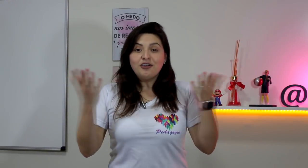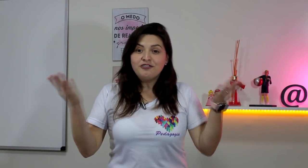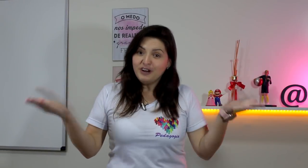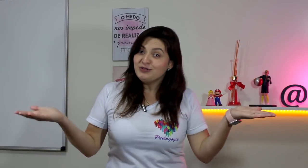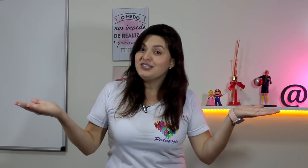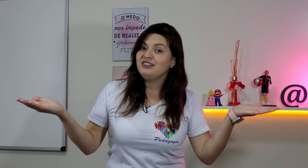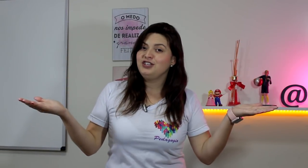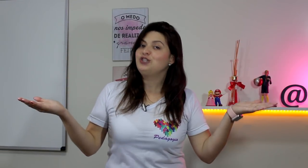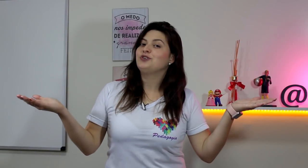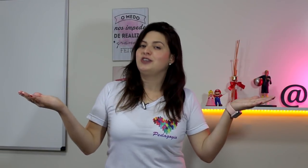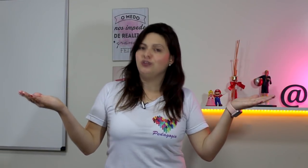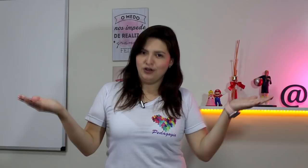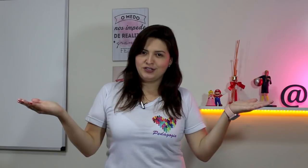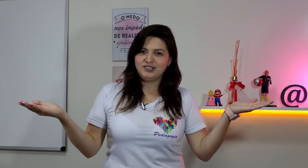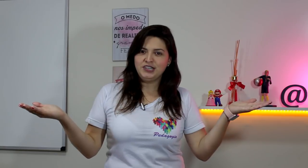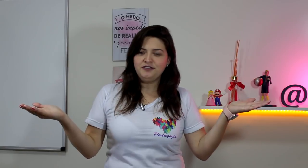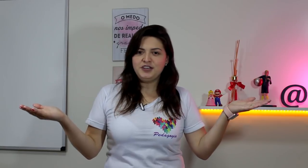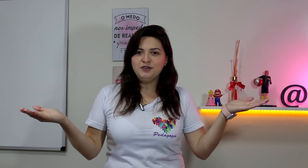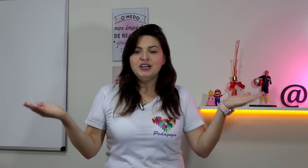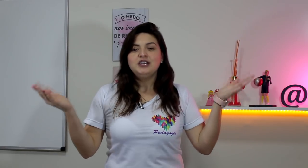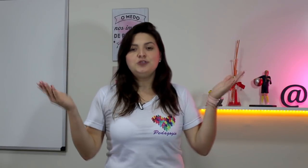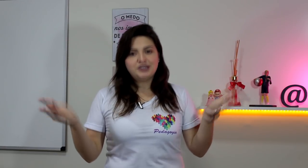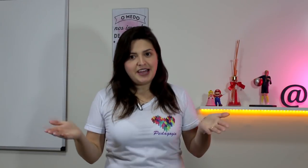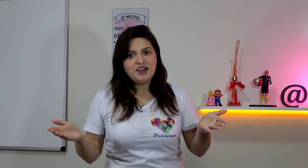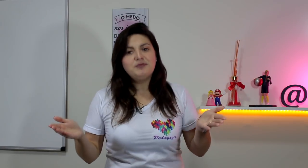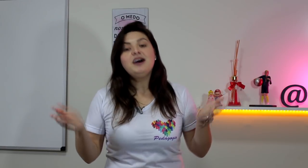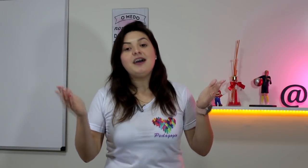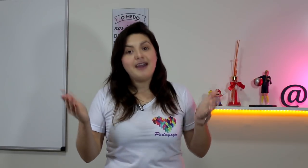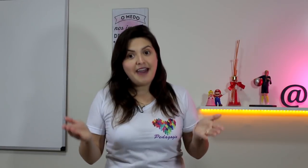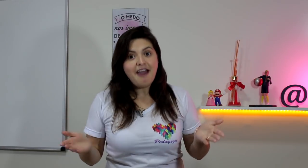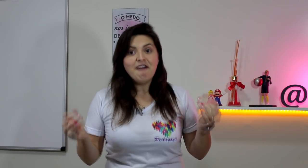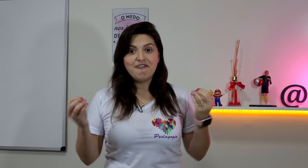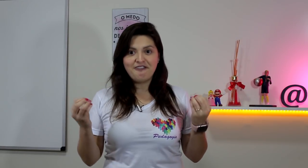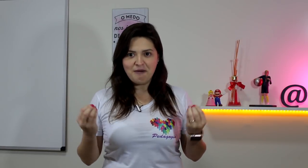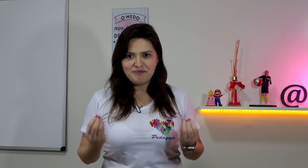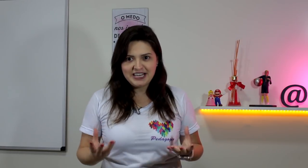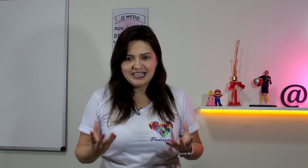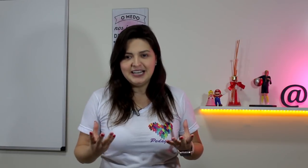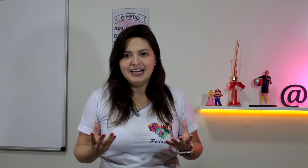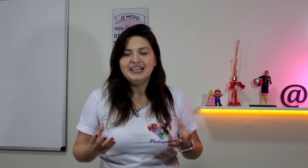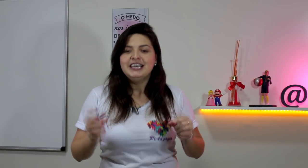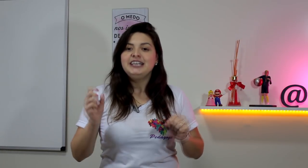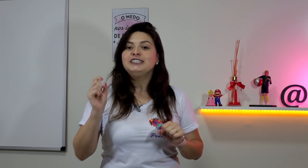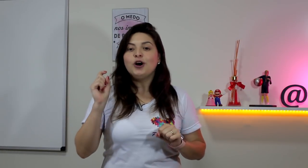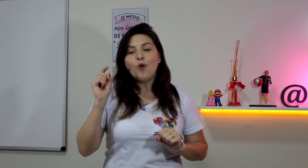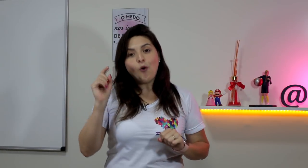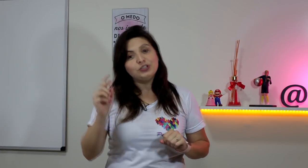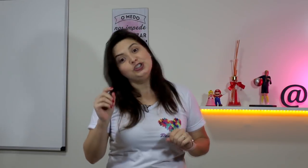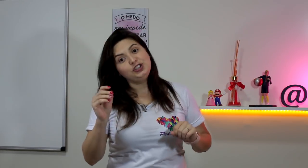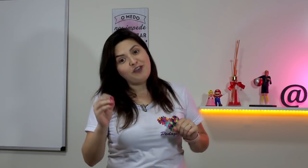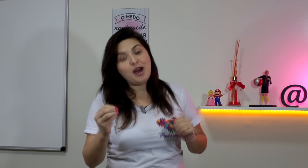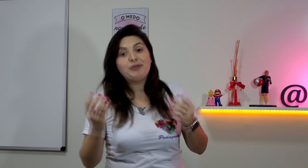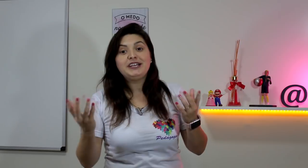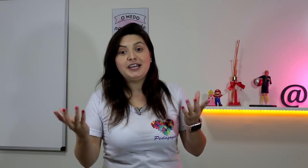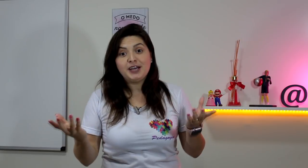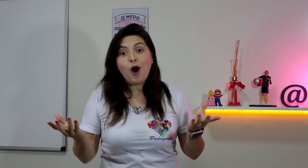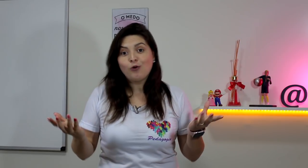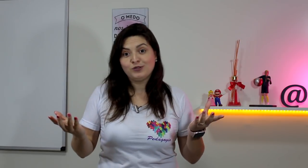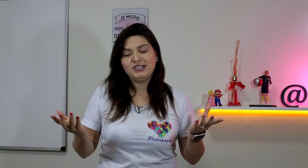Então, vamos dar início aqui ao nosso desafio e o tema é família. Então, hoje a gente vai aprender alguns